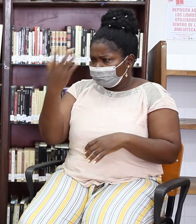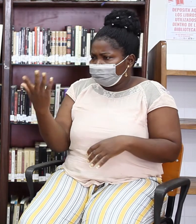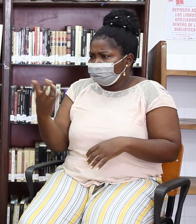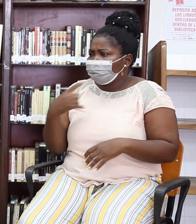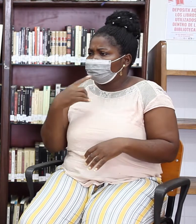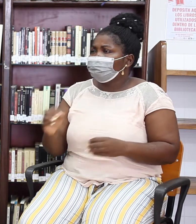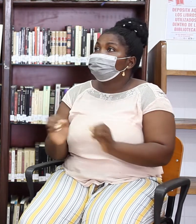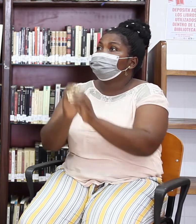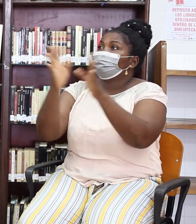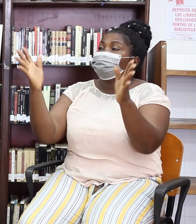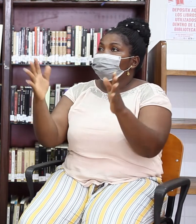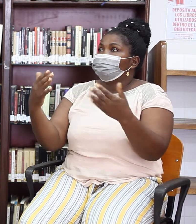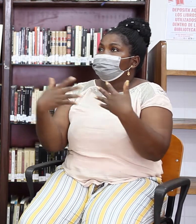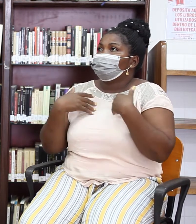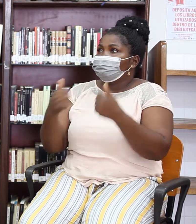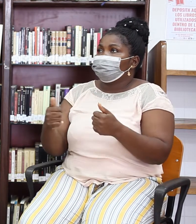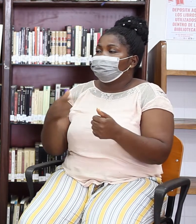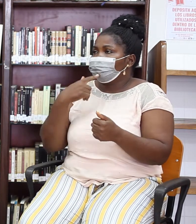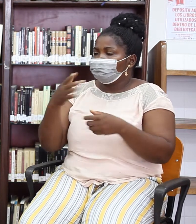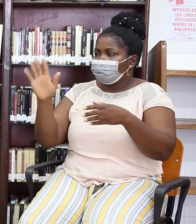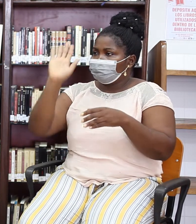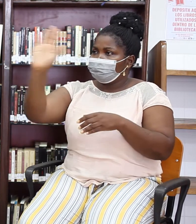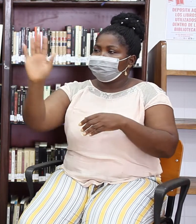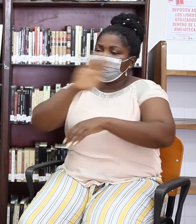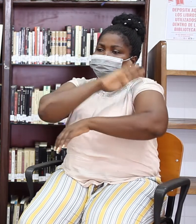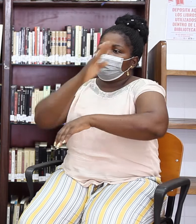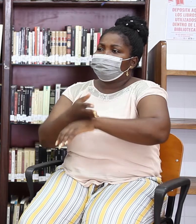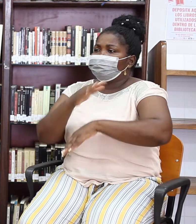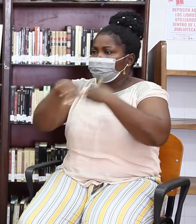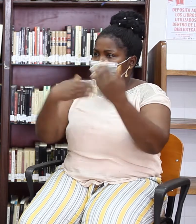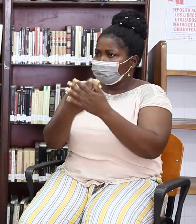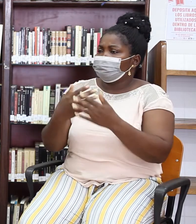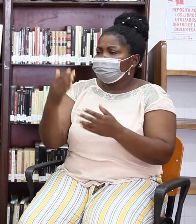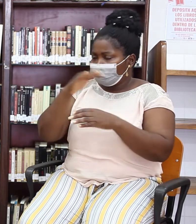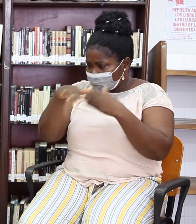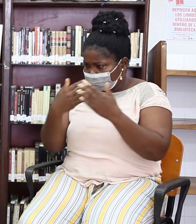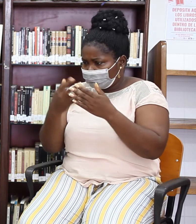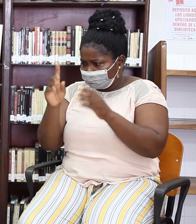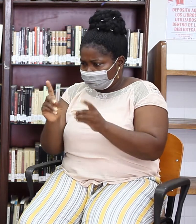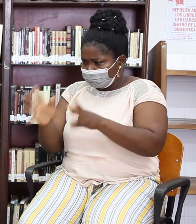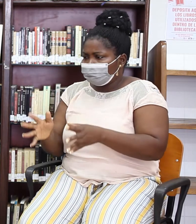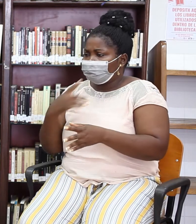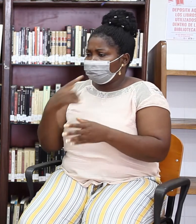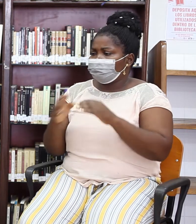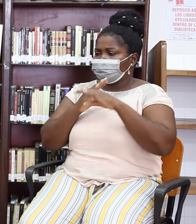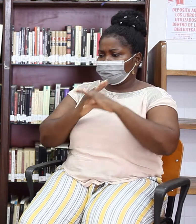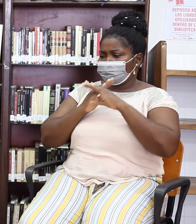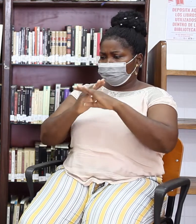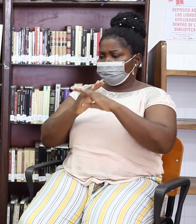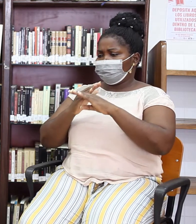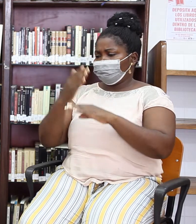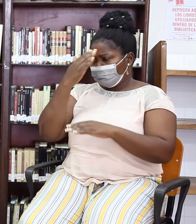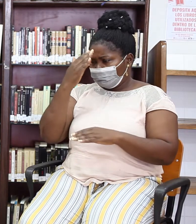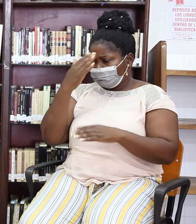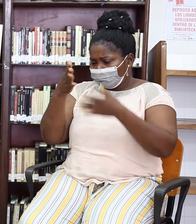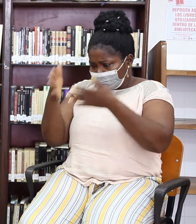se haría público que ya no estaba en su poder. Todo el mundo sabría que ya no gozaba de su protección. Sabrían